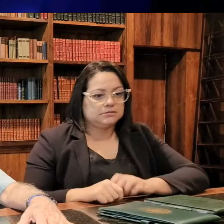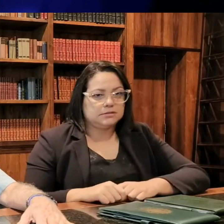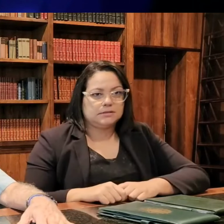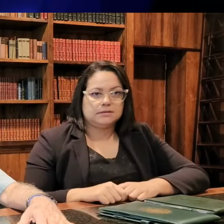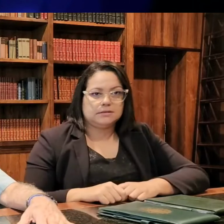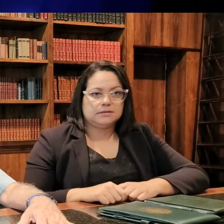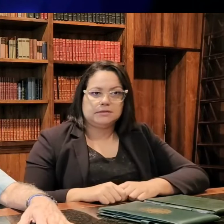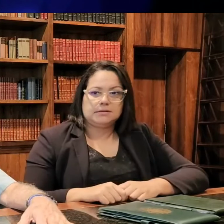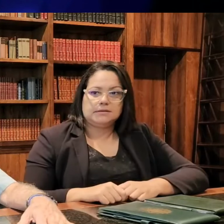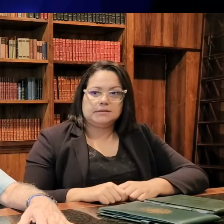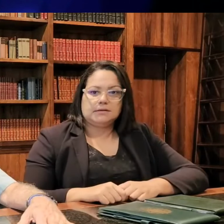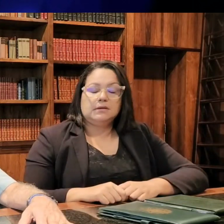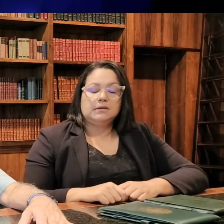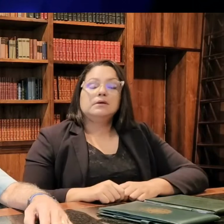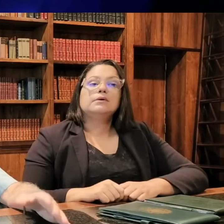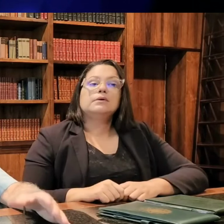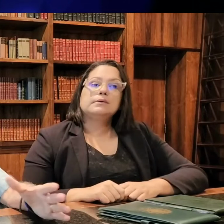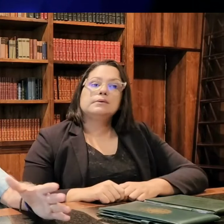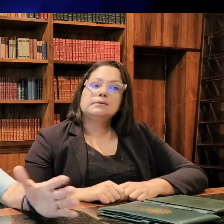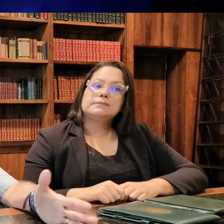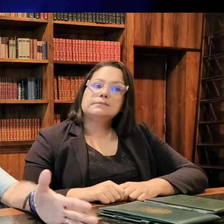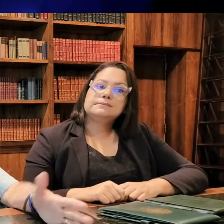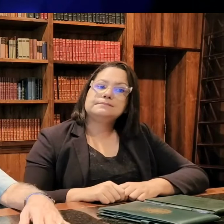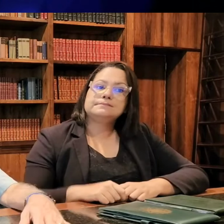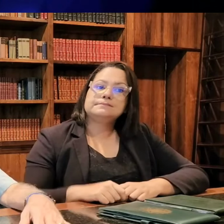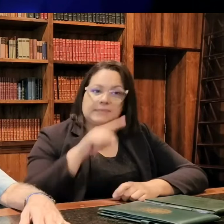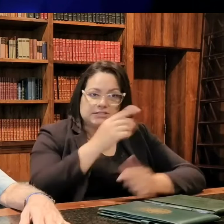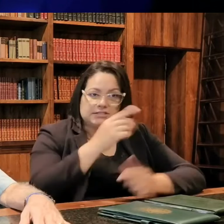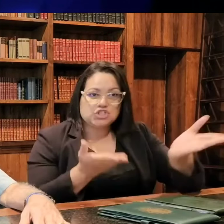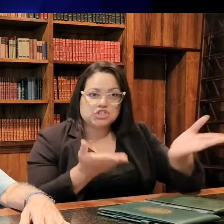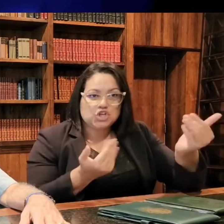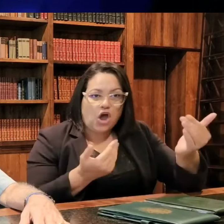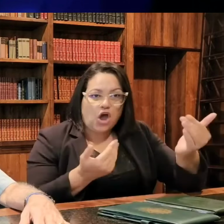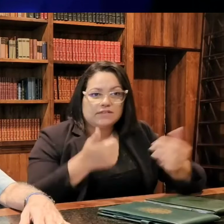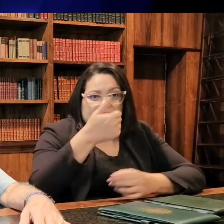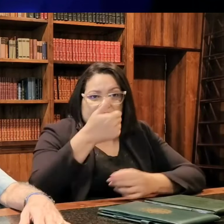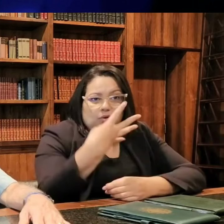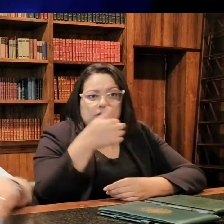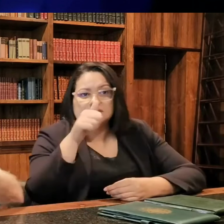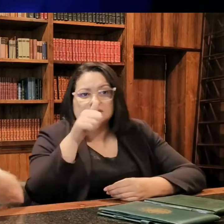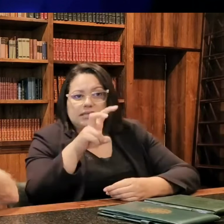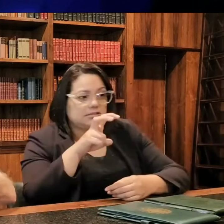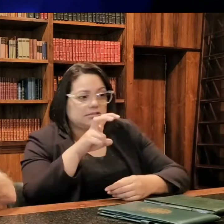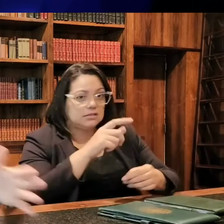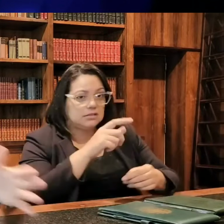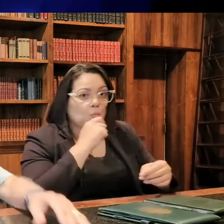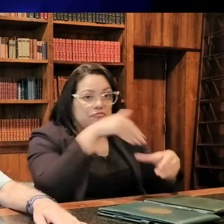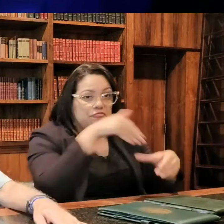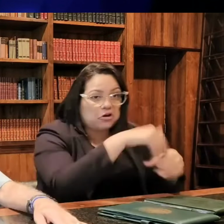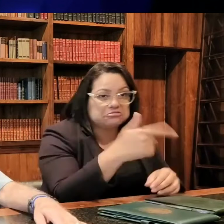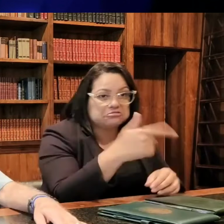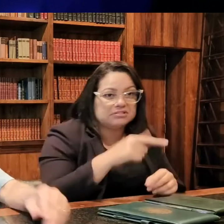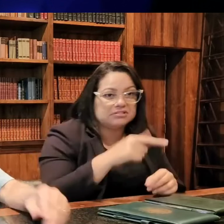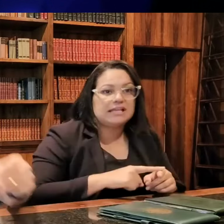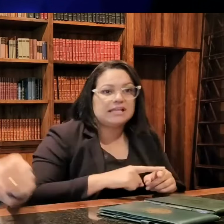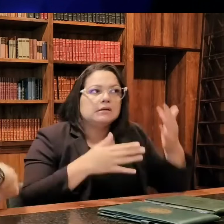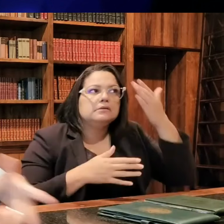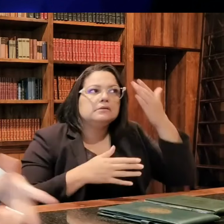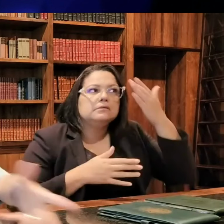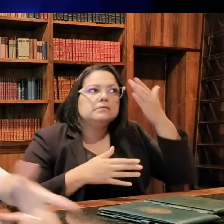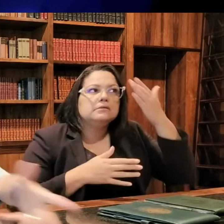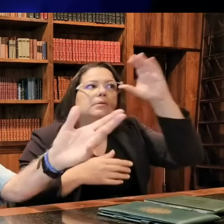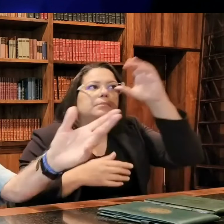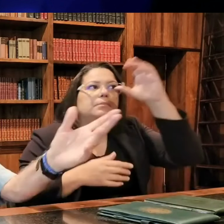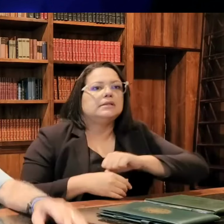né? Tomara que não. Tomara que não. Essa garotada, esses Ainda jovens aguardando, capacitados para mas servir, é ouvindo